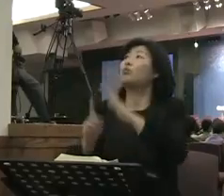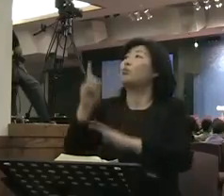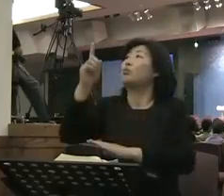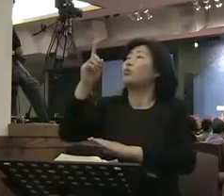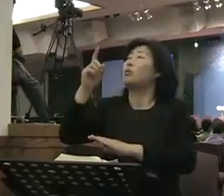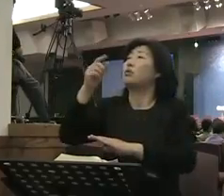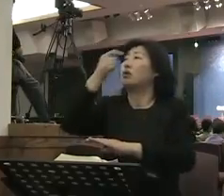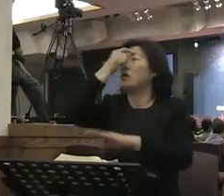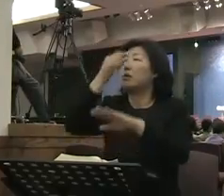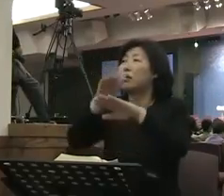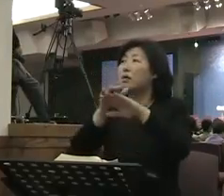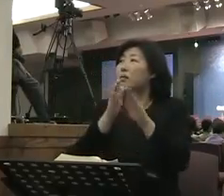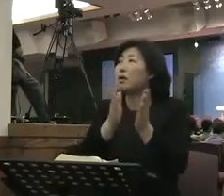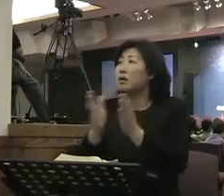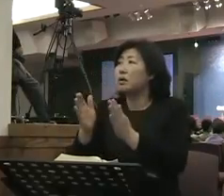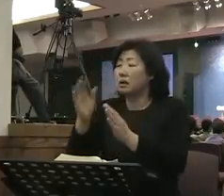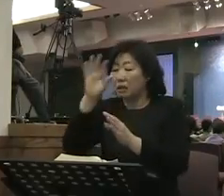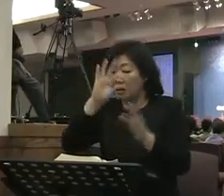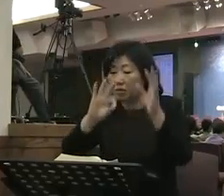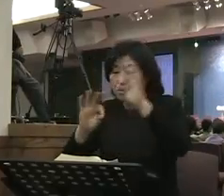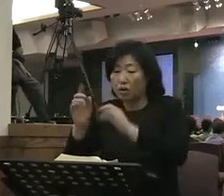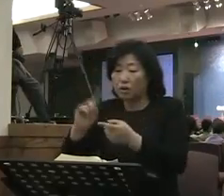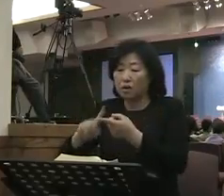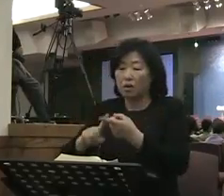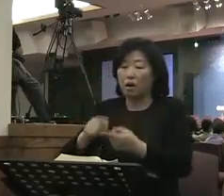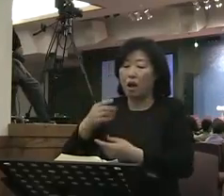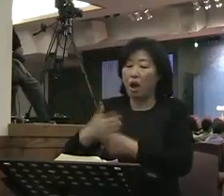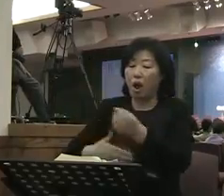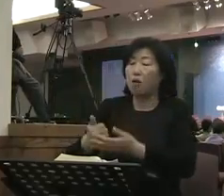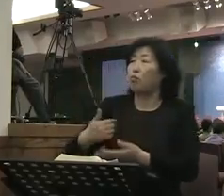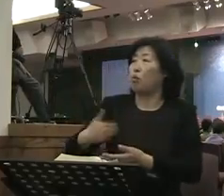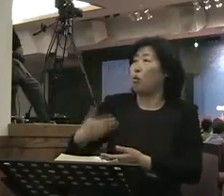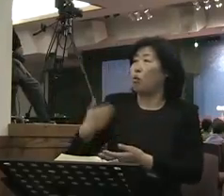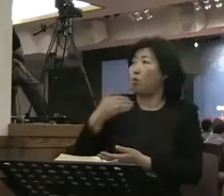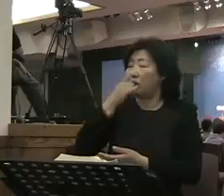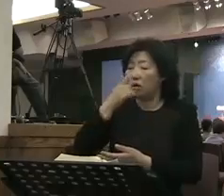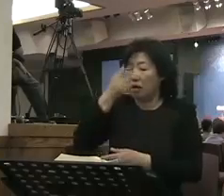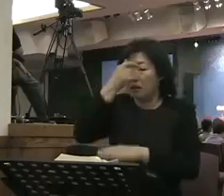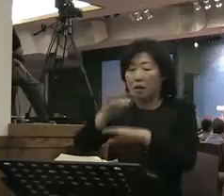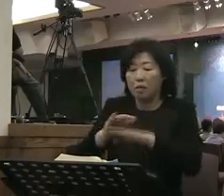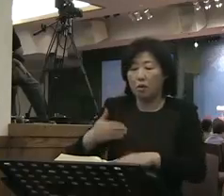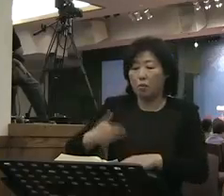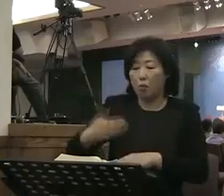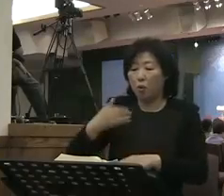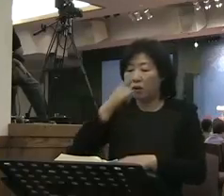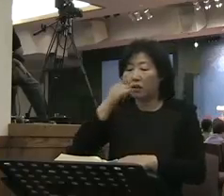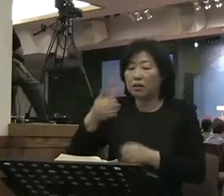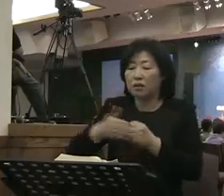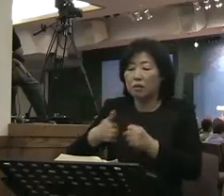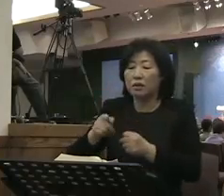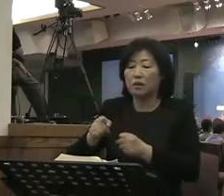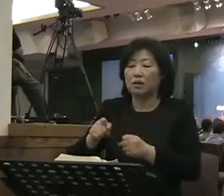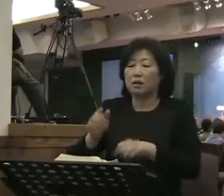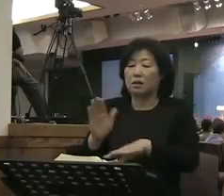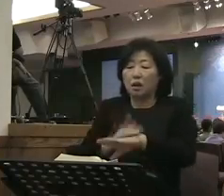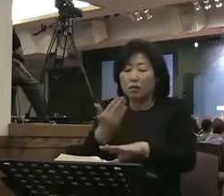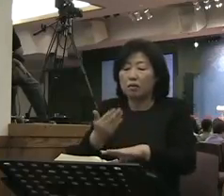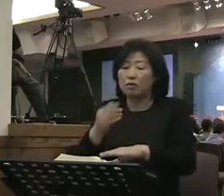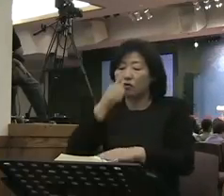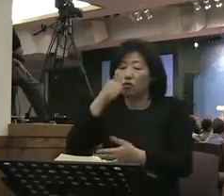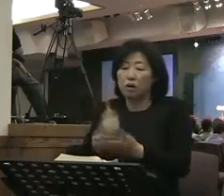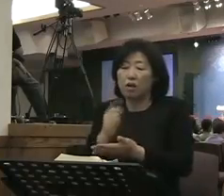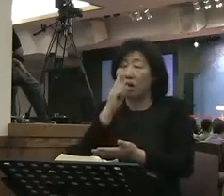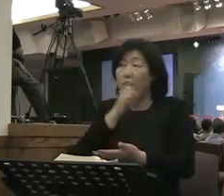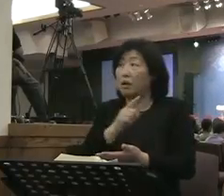것을 찾아야 되는데 하나님을 모르고 있고 예배를 모르고 있기 때문에 이러한 부작용이, 죄악이 일어난